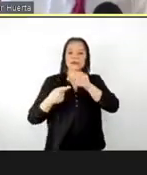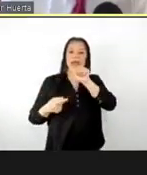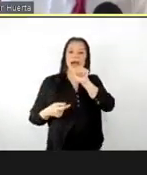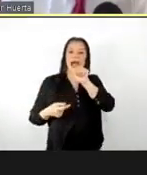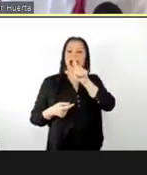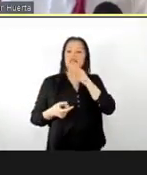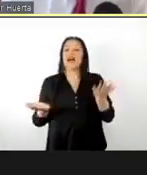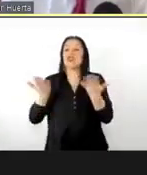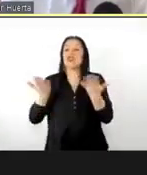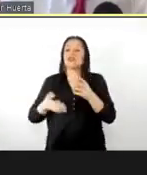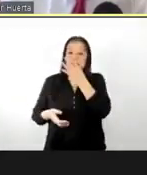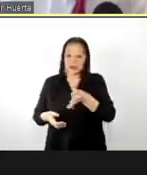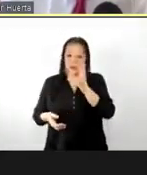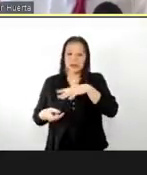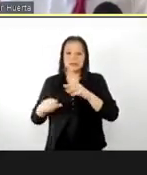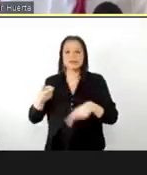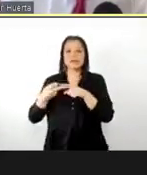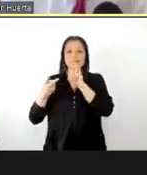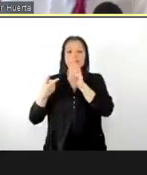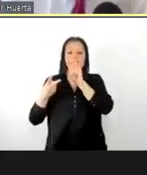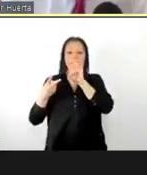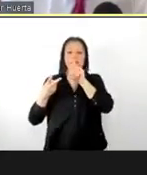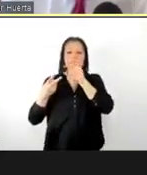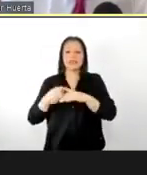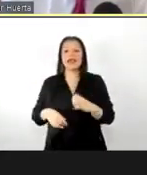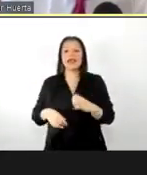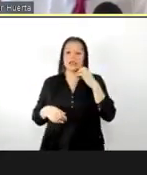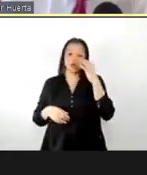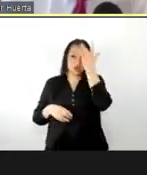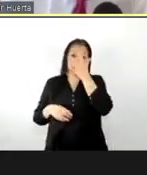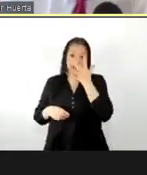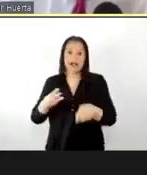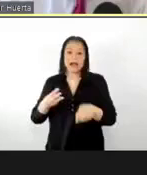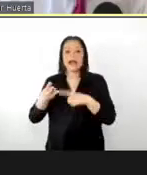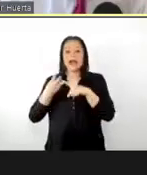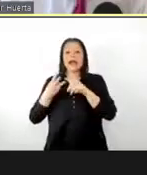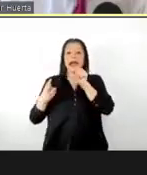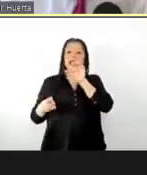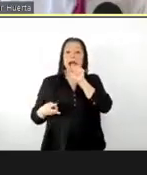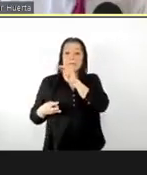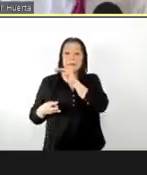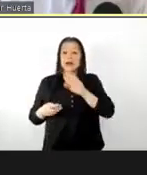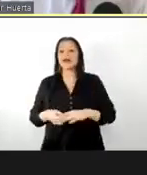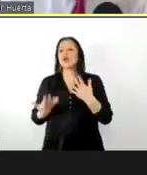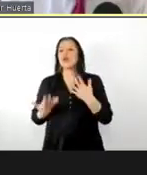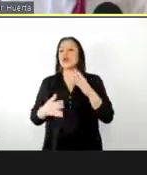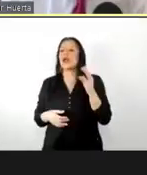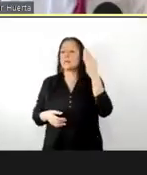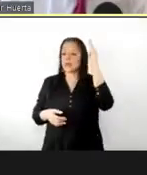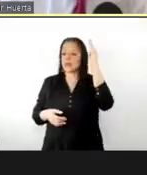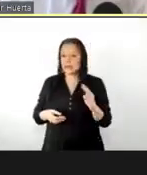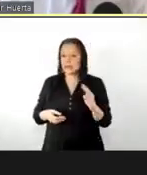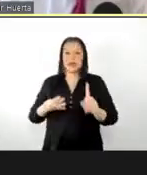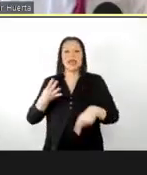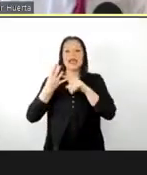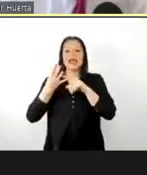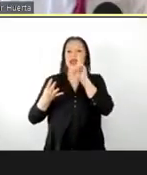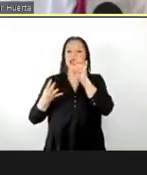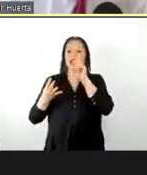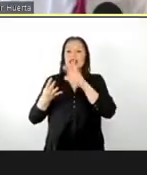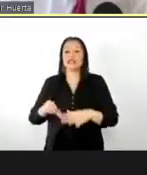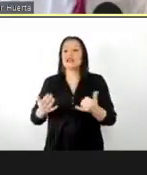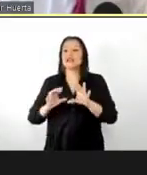en el Reino Unido, la beta, que se encontró en Sudáfrica, la gamma, que se encontró en Brasil, y la